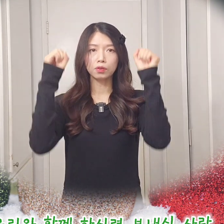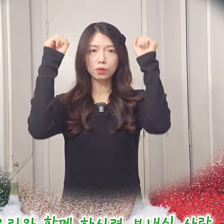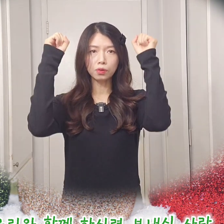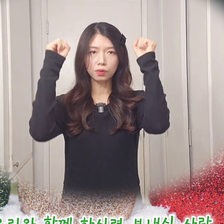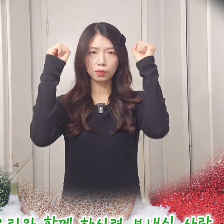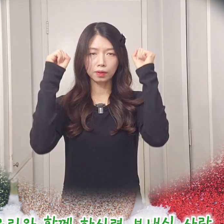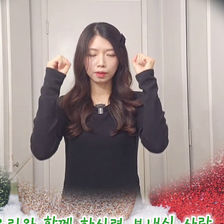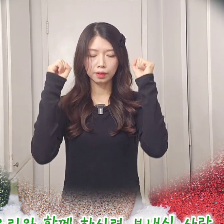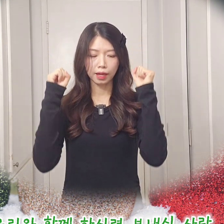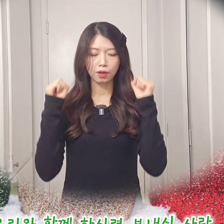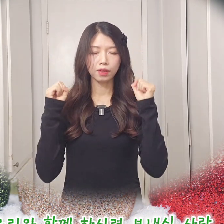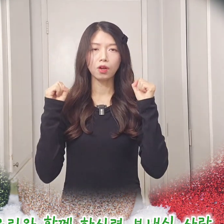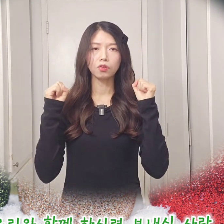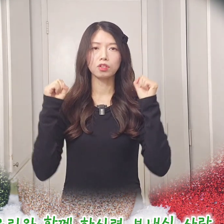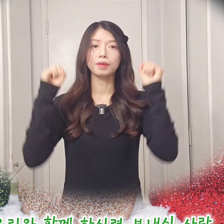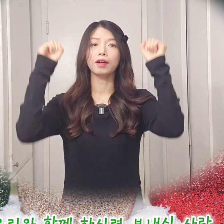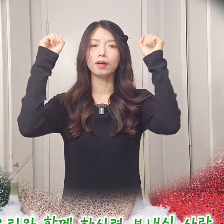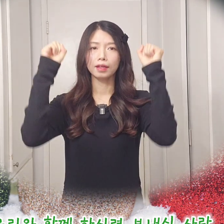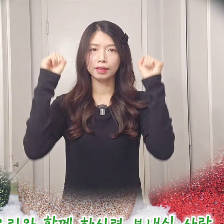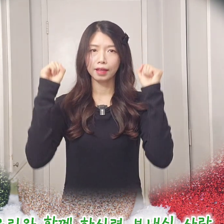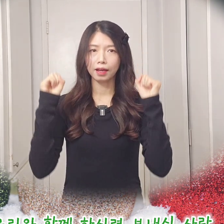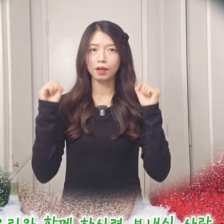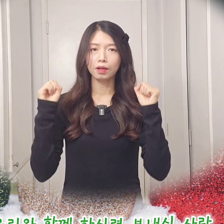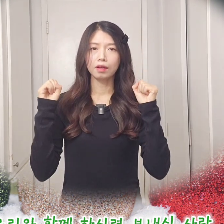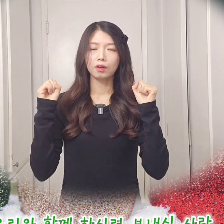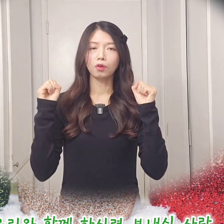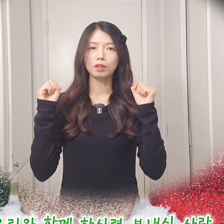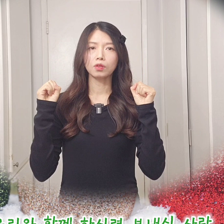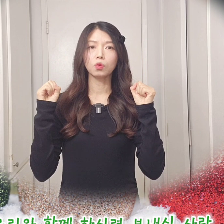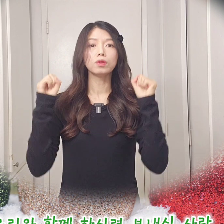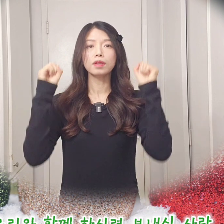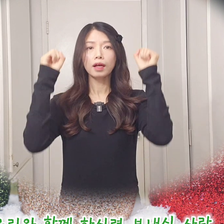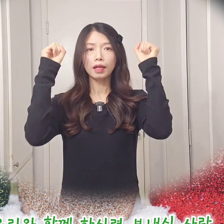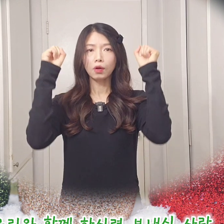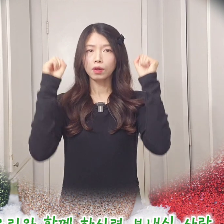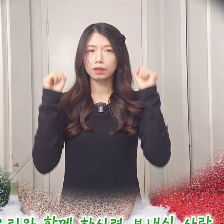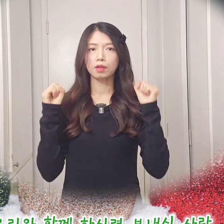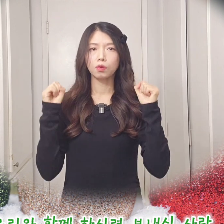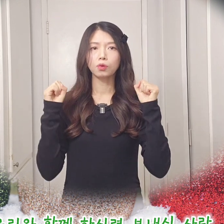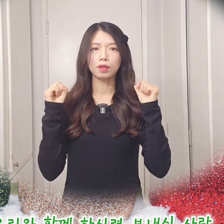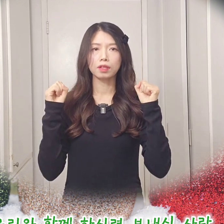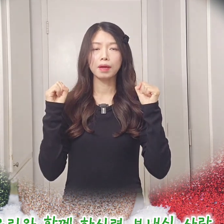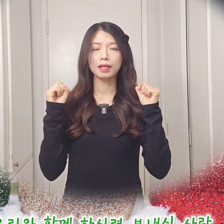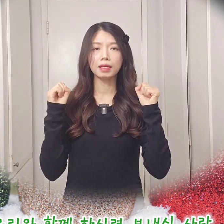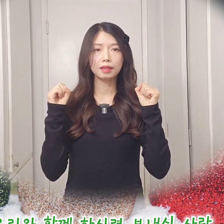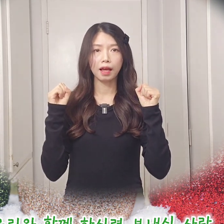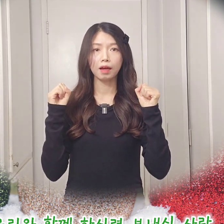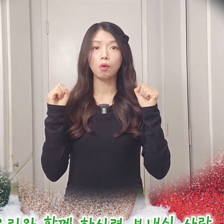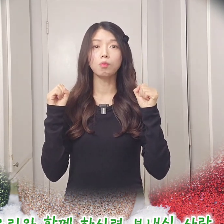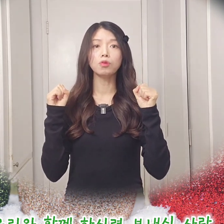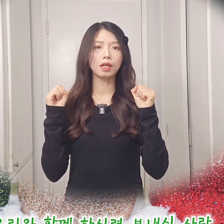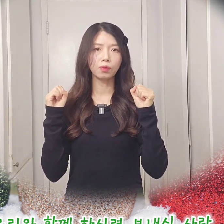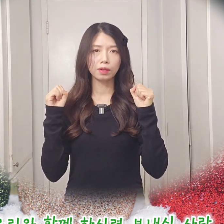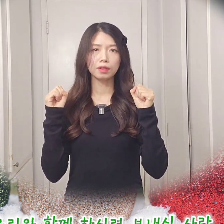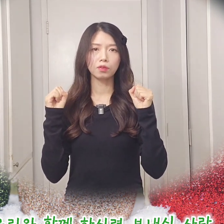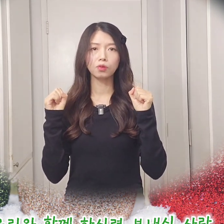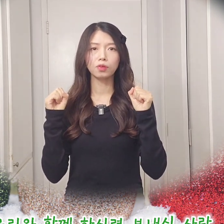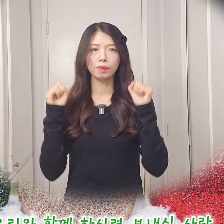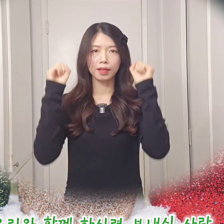쥐시고 아래로 내려주시면 돼요. 있다. 이거는 이제 존재하다라고 한 뜻의 수어도 되지만 있다, 머물다라고 한 뜻의 수어도 됩니다.